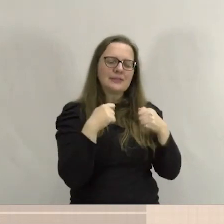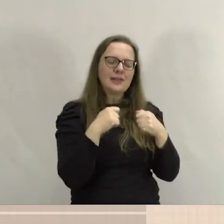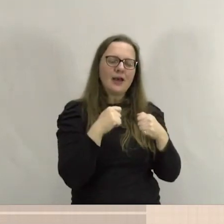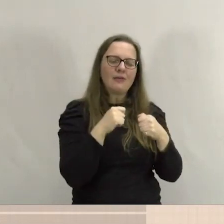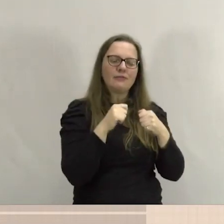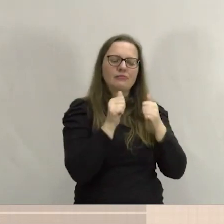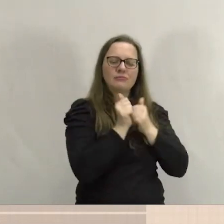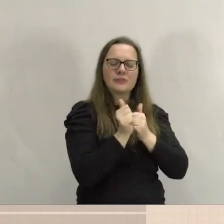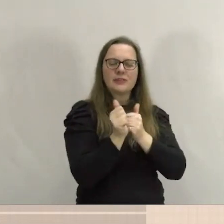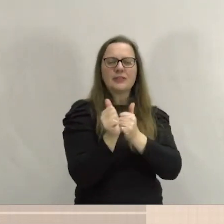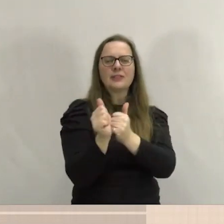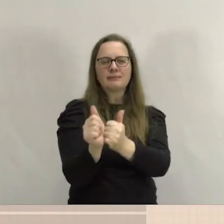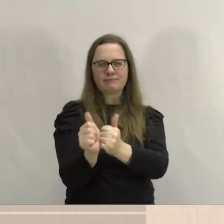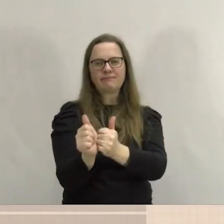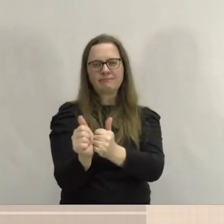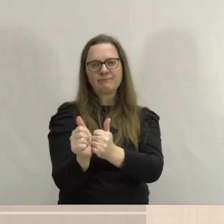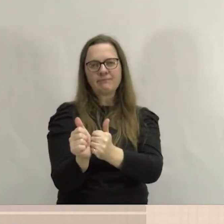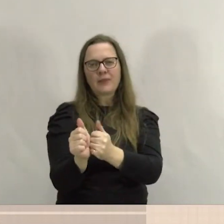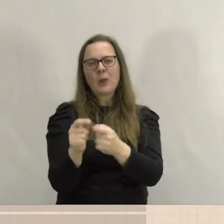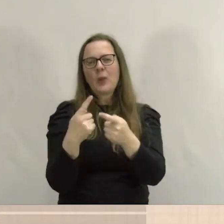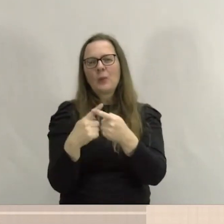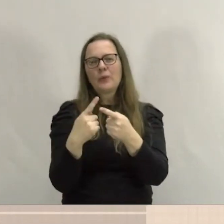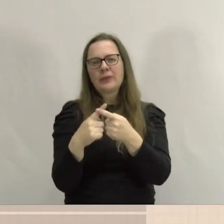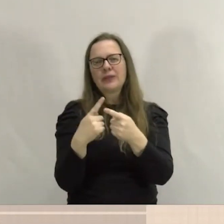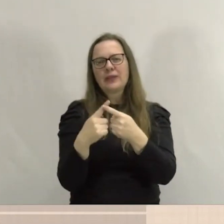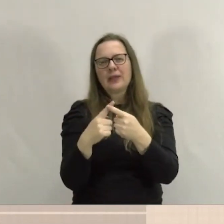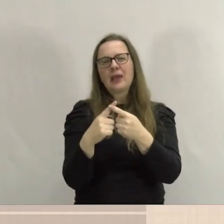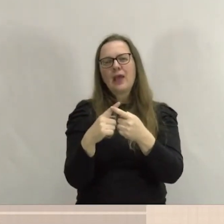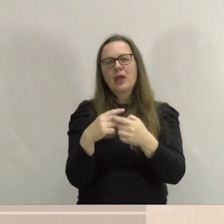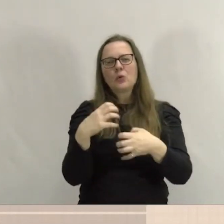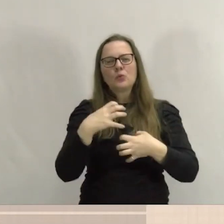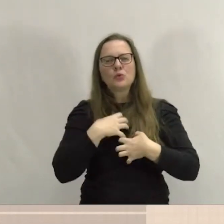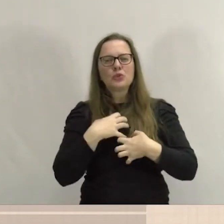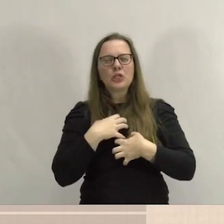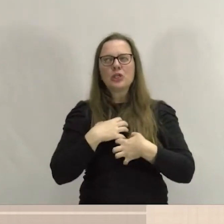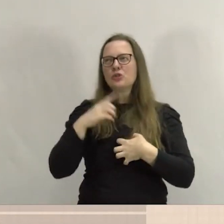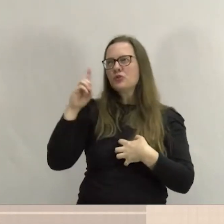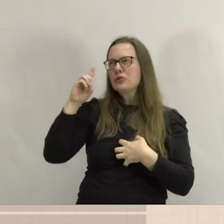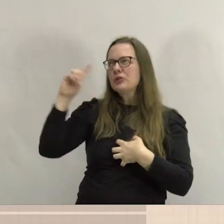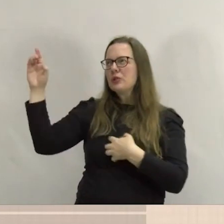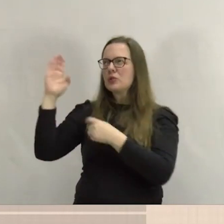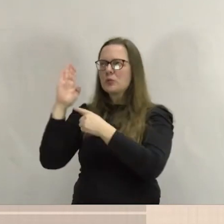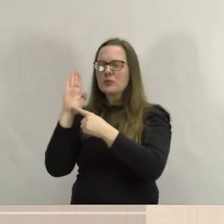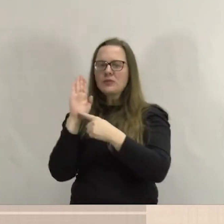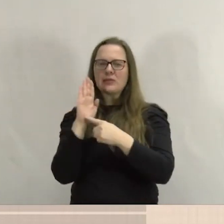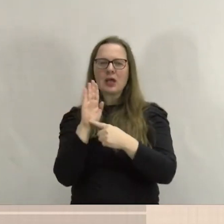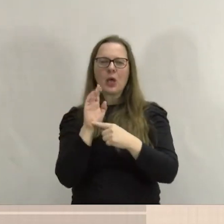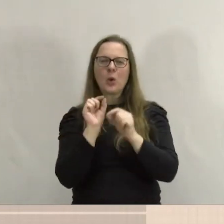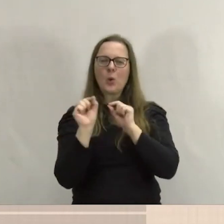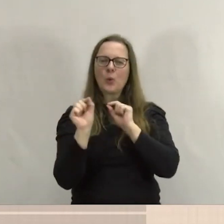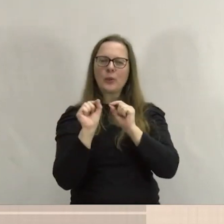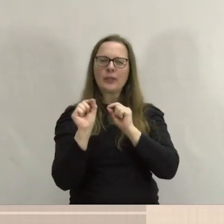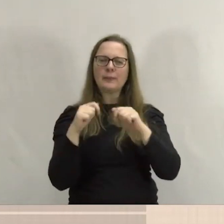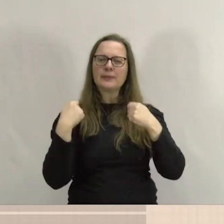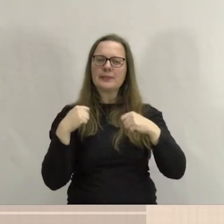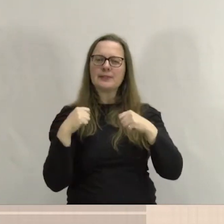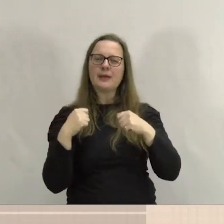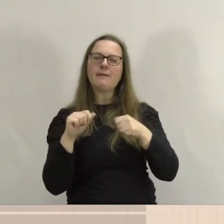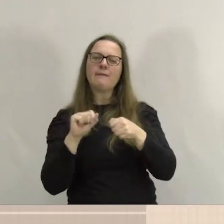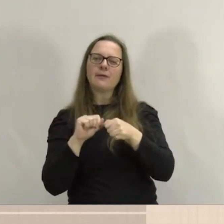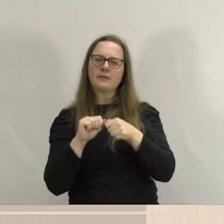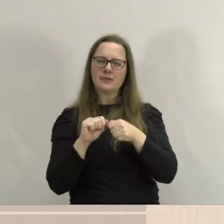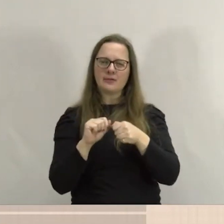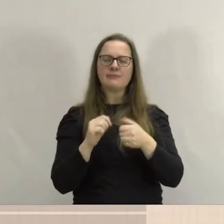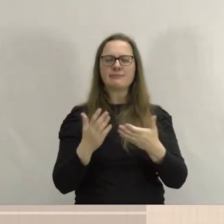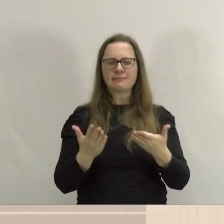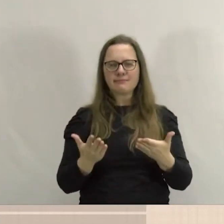manda, e não partiam. Às vezes a nuvem ficava poucos